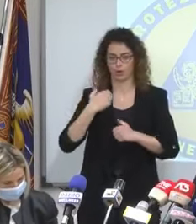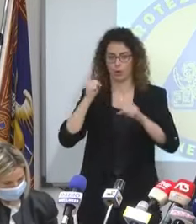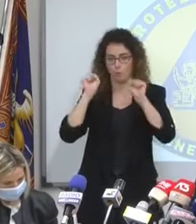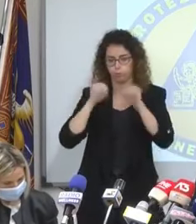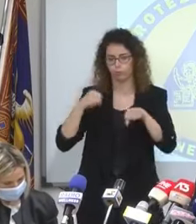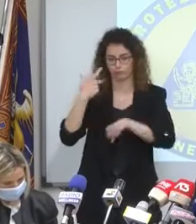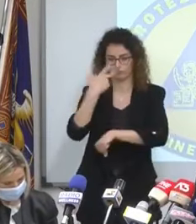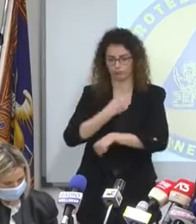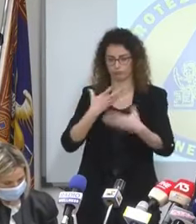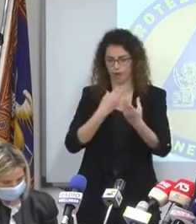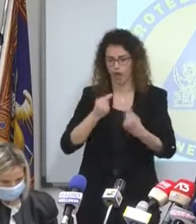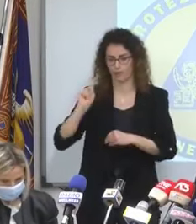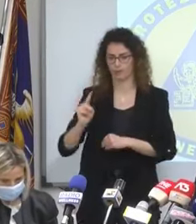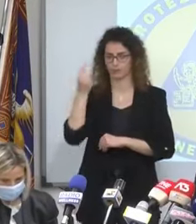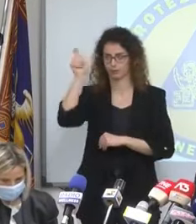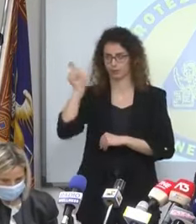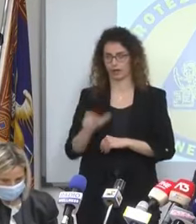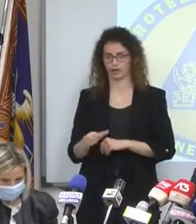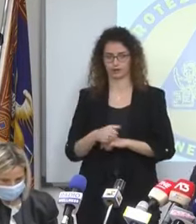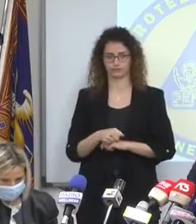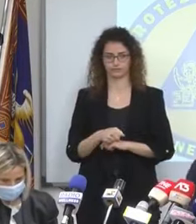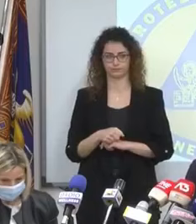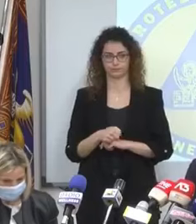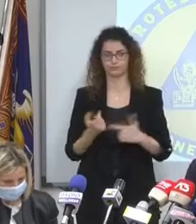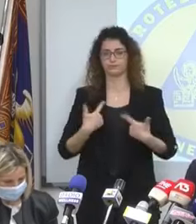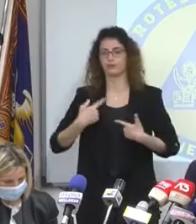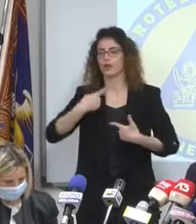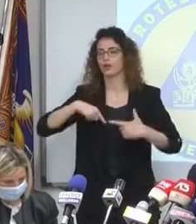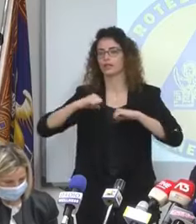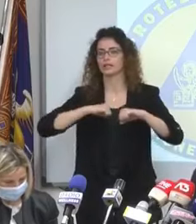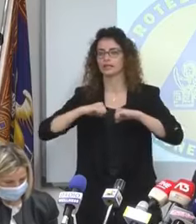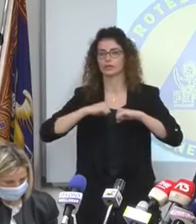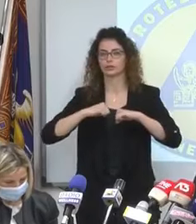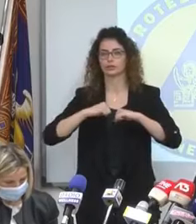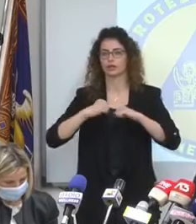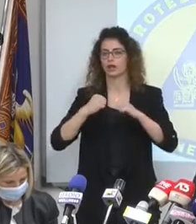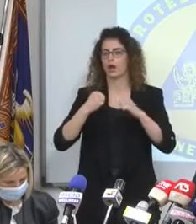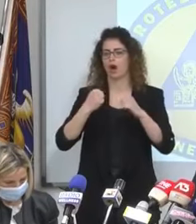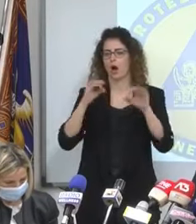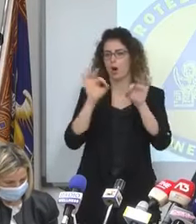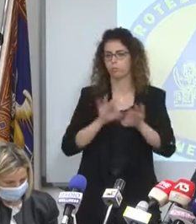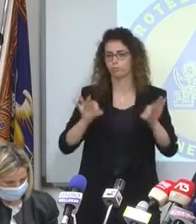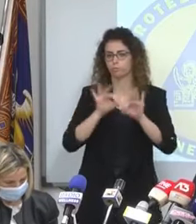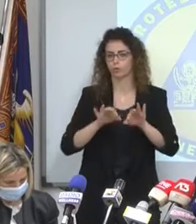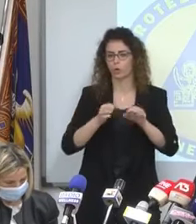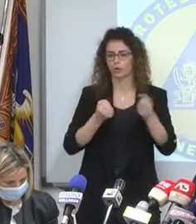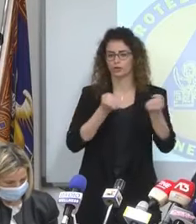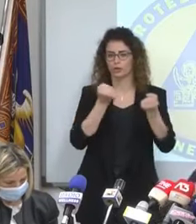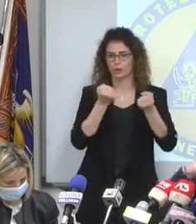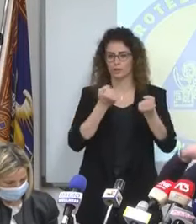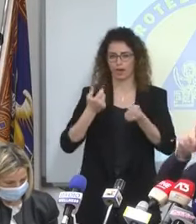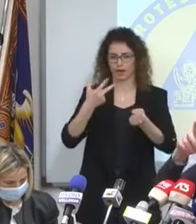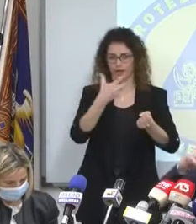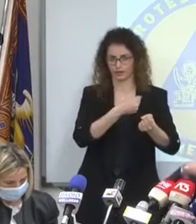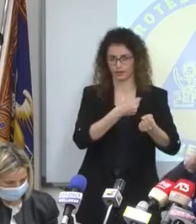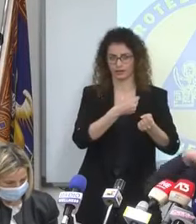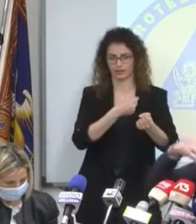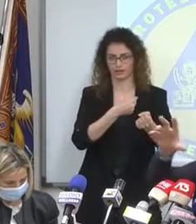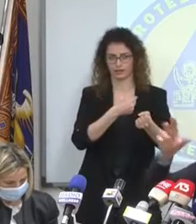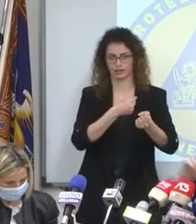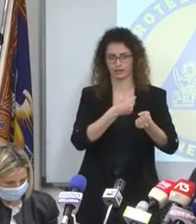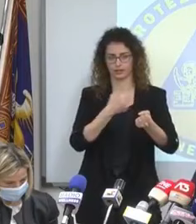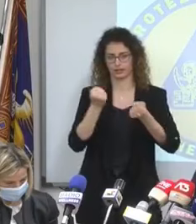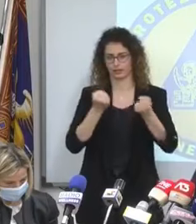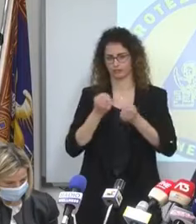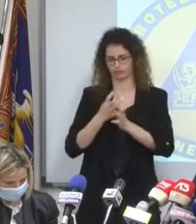di vaccinazione. Sentite, i nostri direttori sono pronti con i drive-in. Sono pronti con i drive-thru, no?